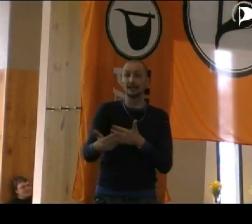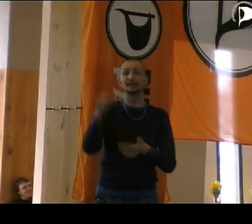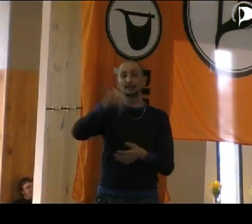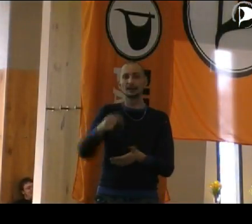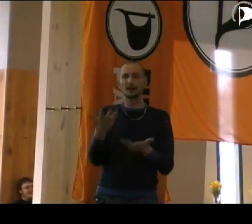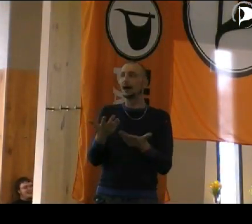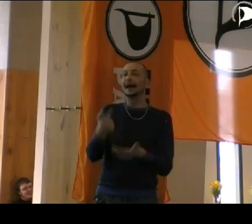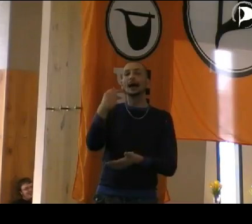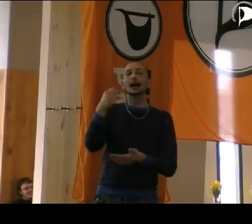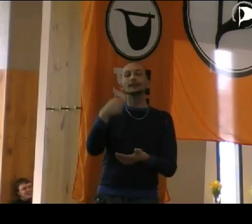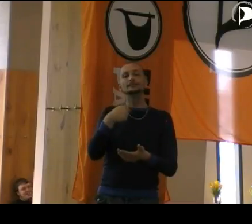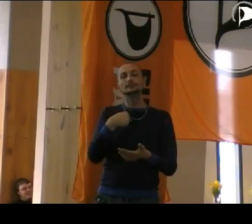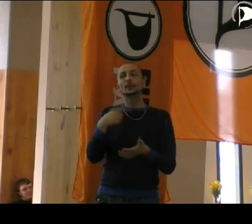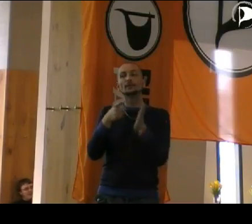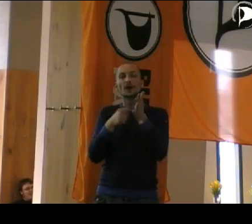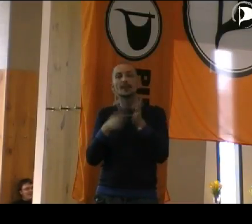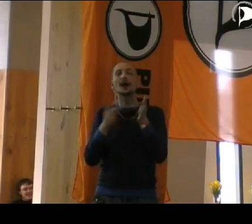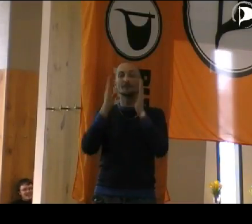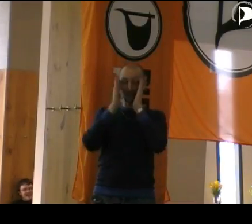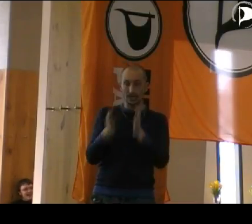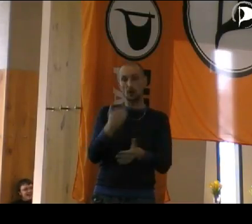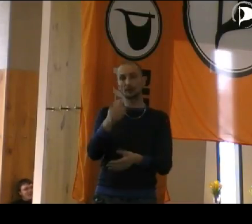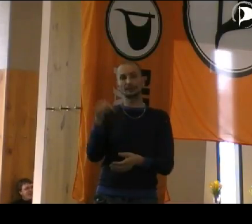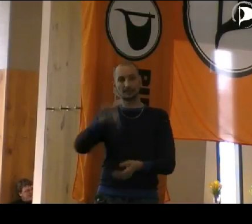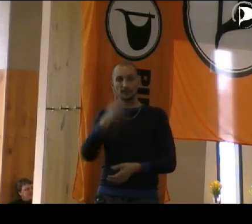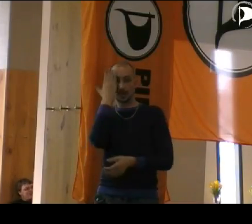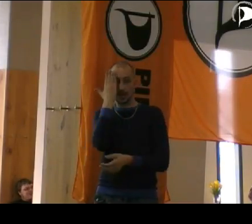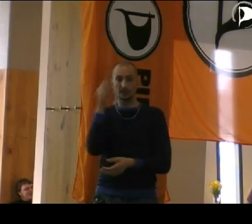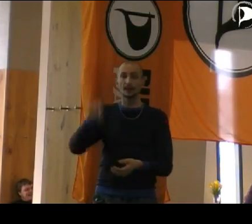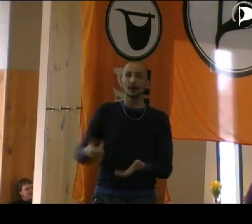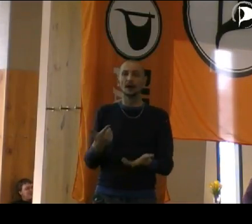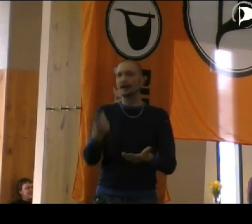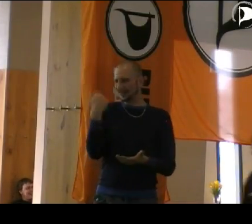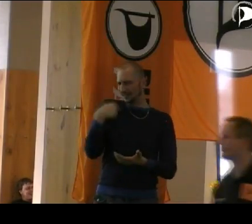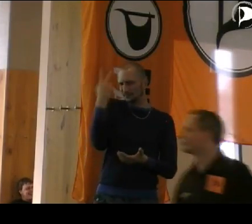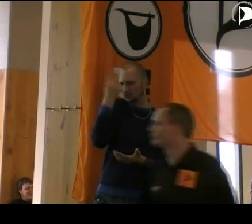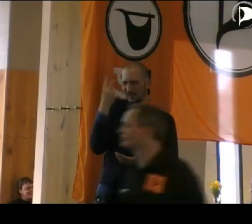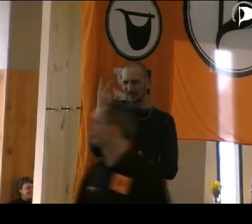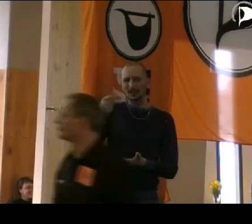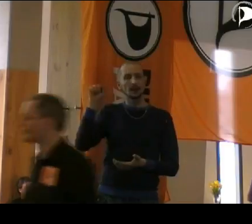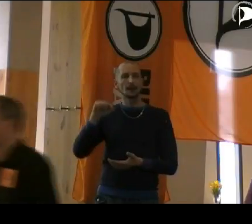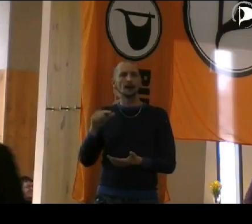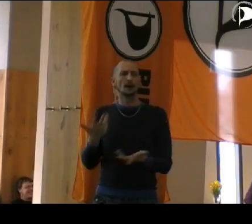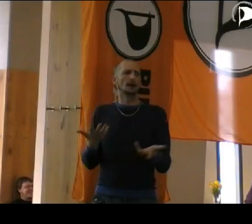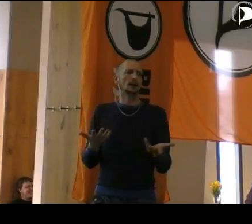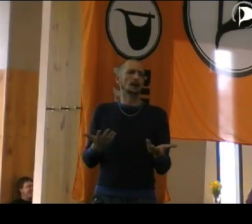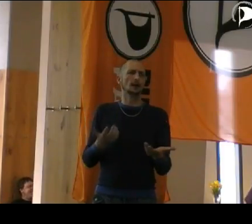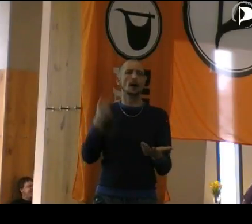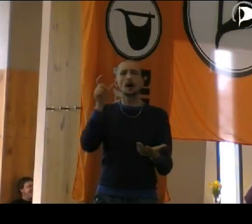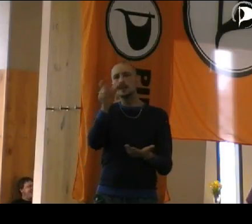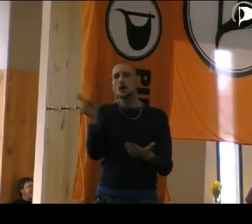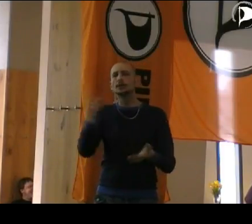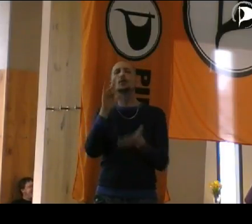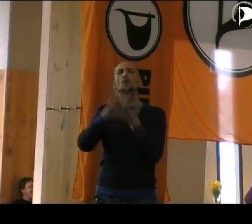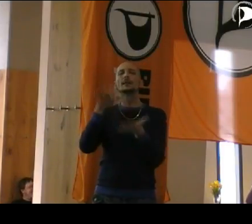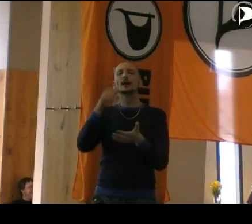für diesen rat persönlich ein echter aussagen unterschiedlich wenn die leute wieder mein bild zeitung